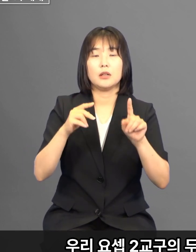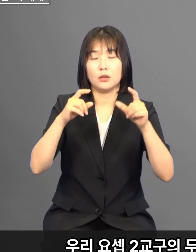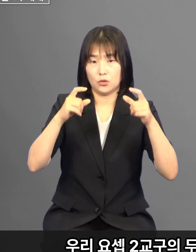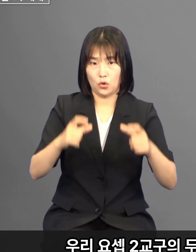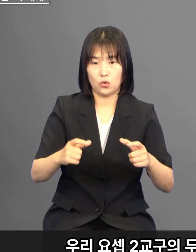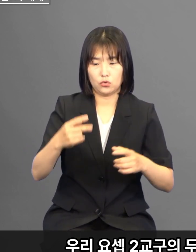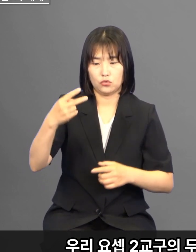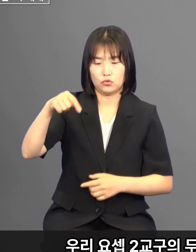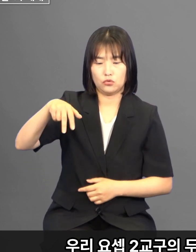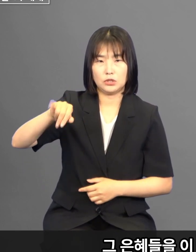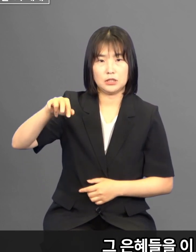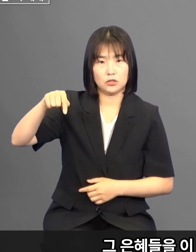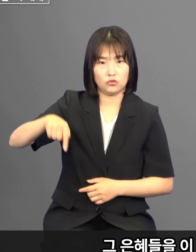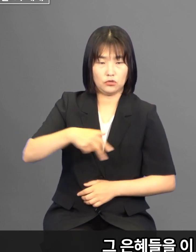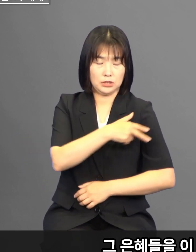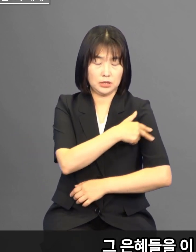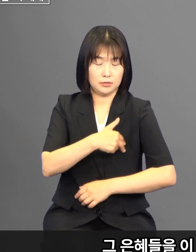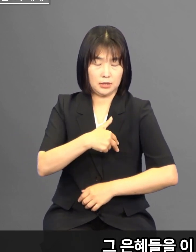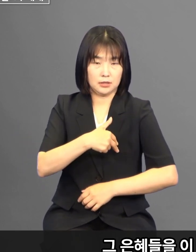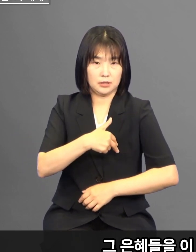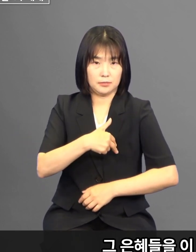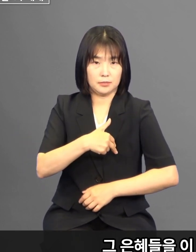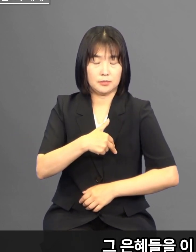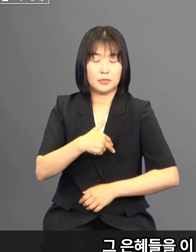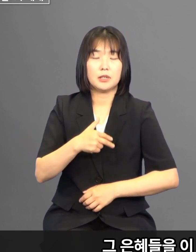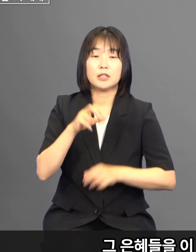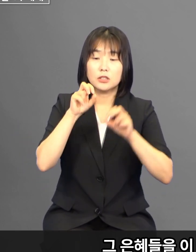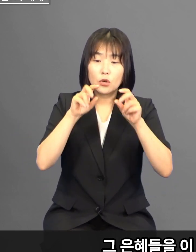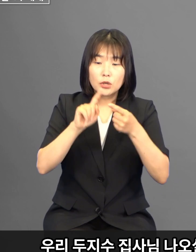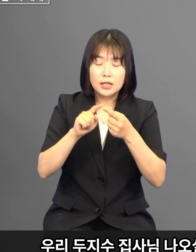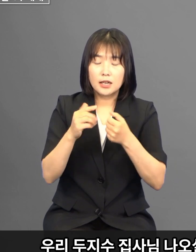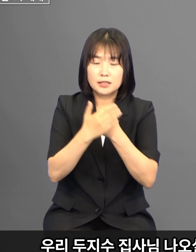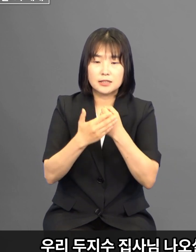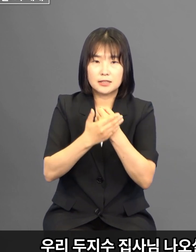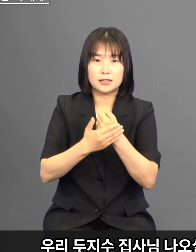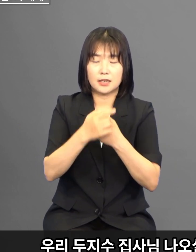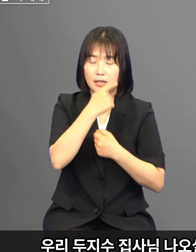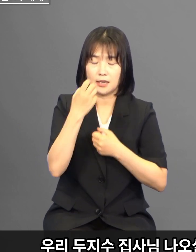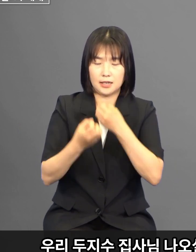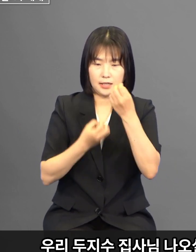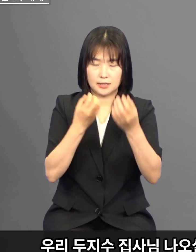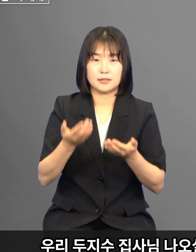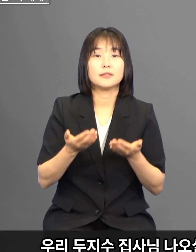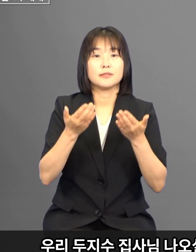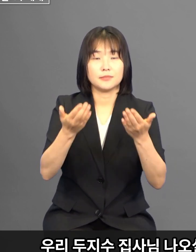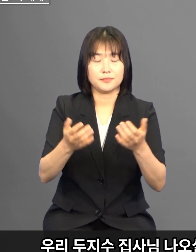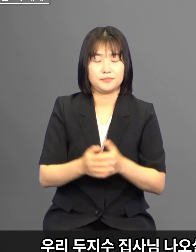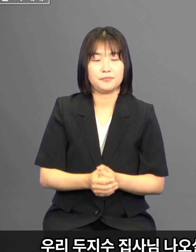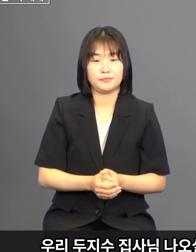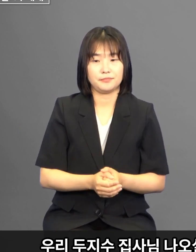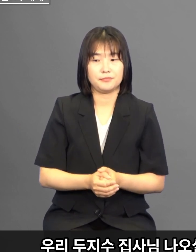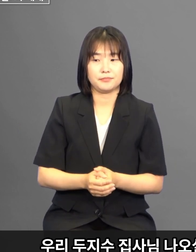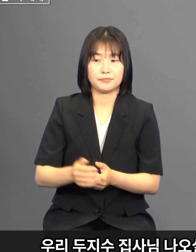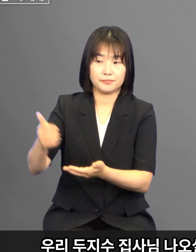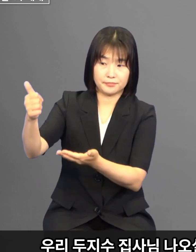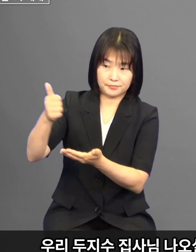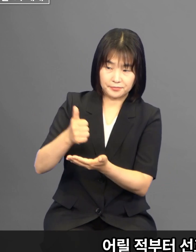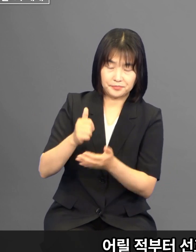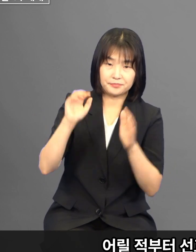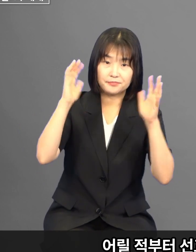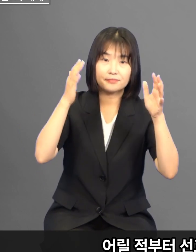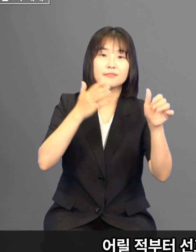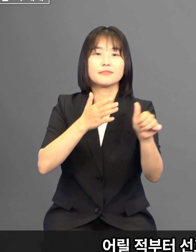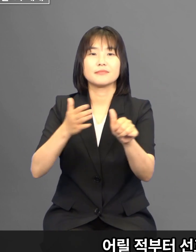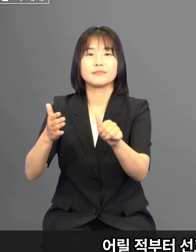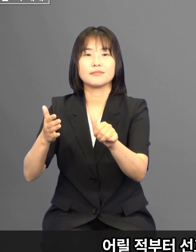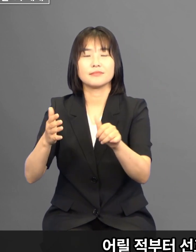집사님께서 선교 중에 주신 그 은혜들을 이 시간 나누어 주시겠습니다. 우리 두지수 집사님 나오실 때 우리 박수로 맞이해 주시기 바랍니다.